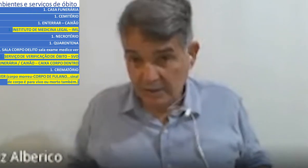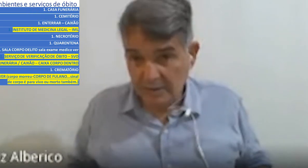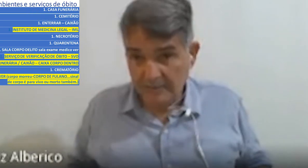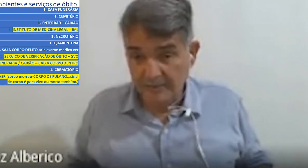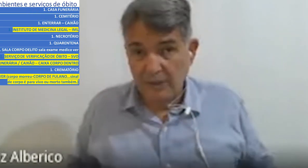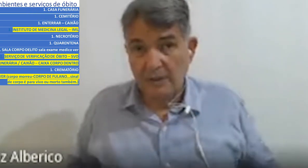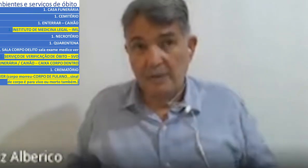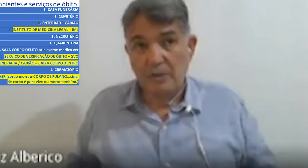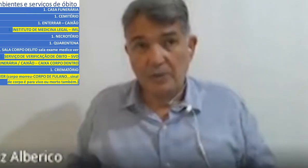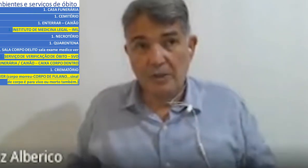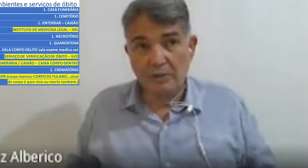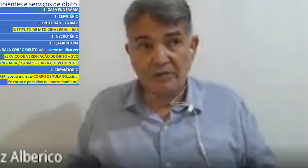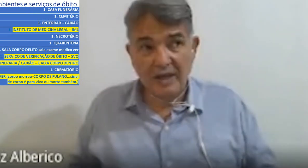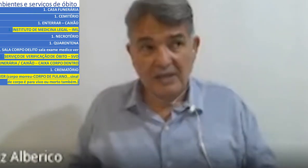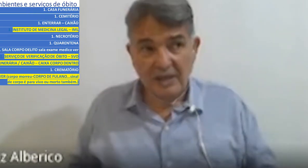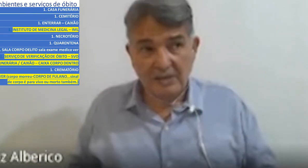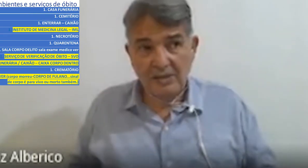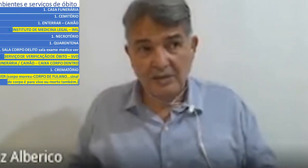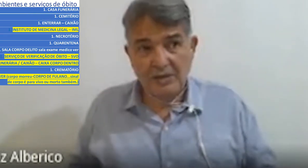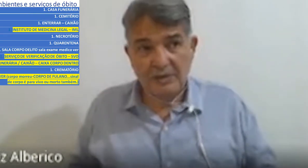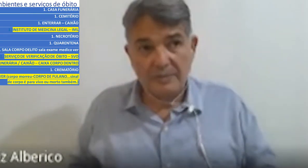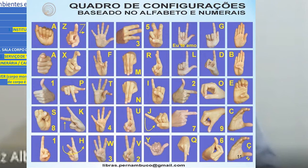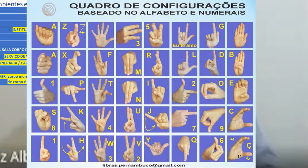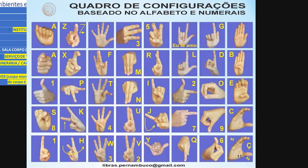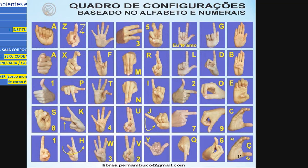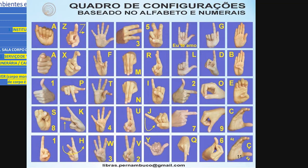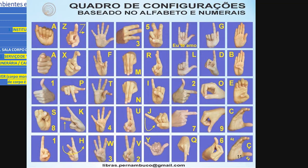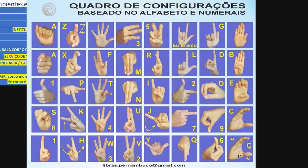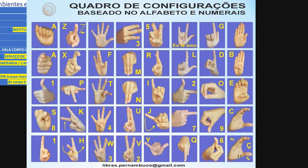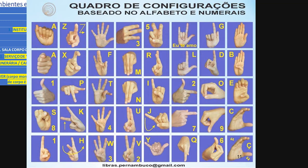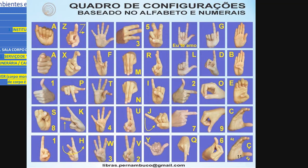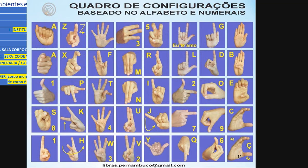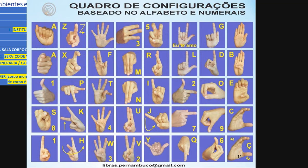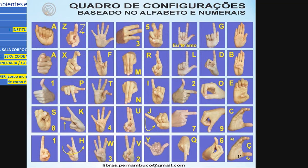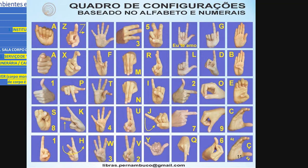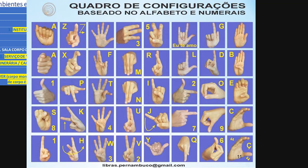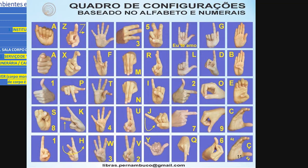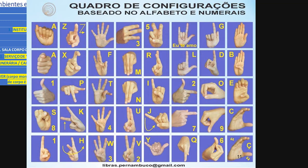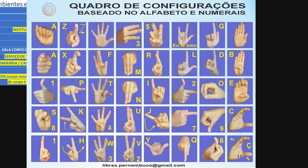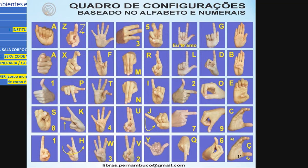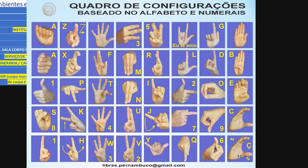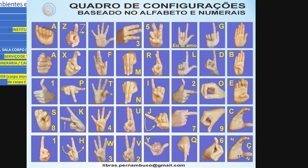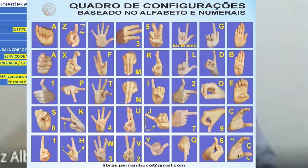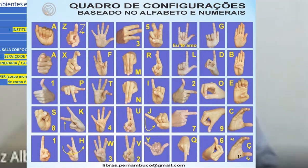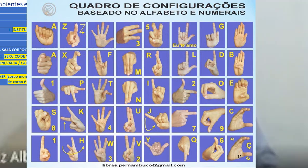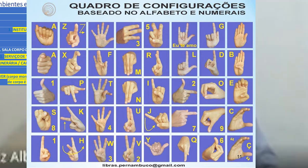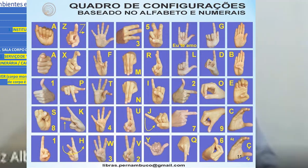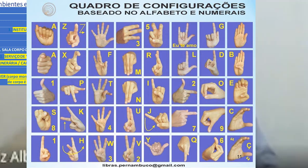aterrorizante. Eu tenho várias narrativas. Revitimizar a pessoa, né? No caso. Revitimizar.